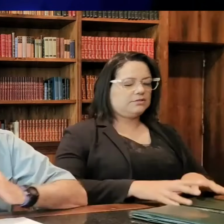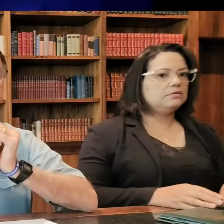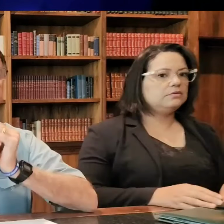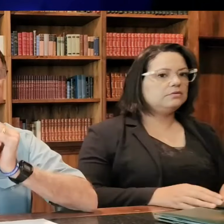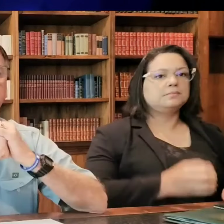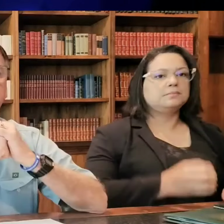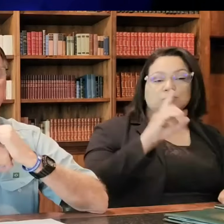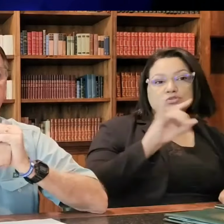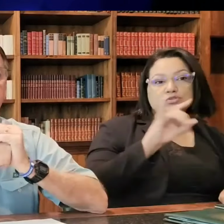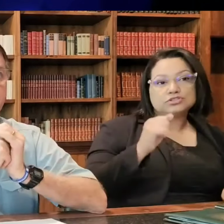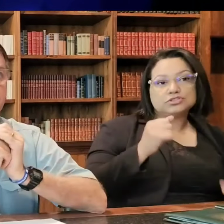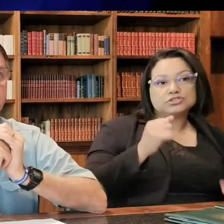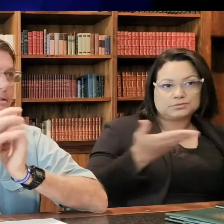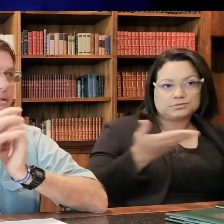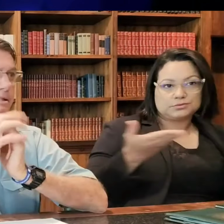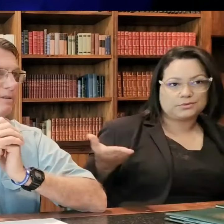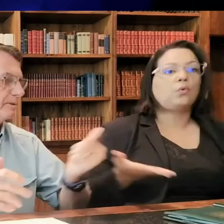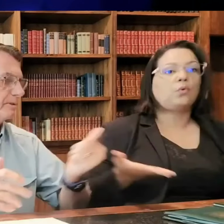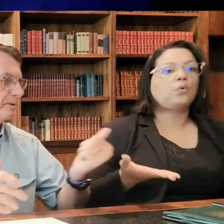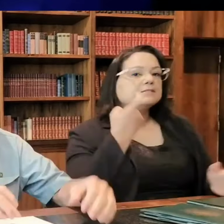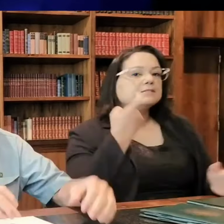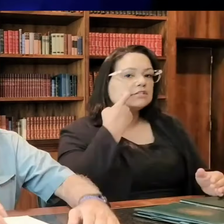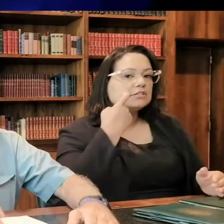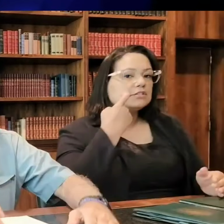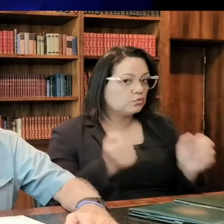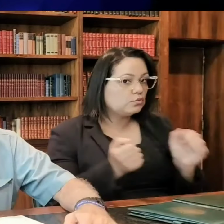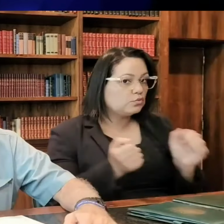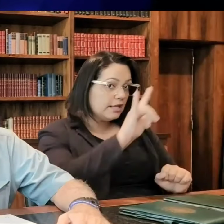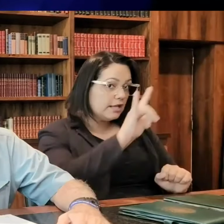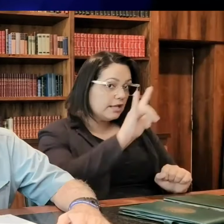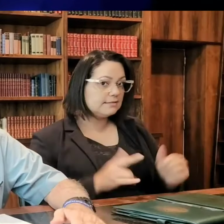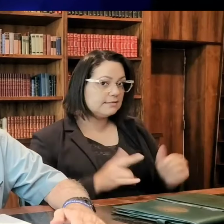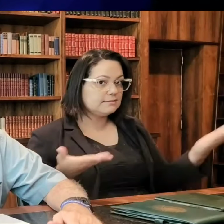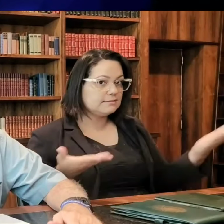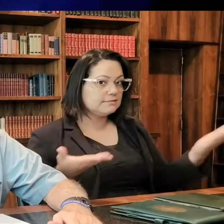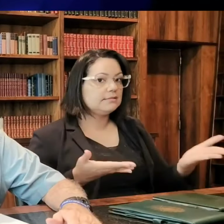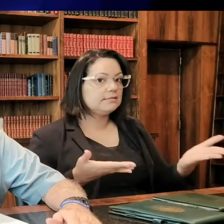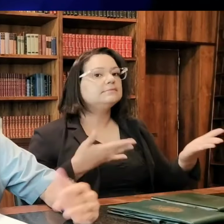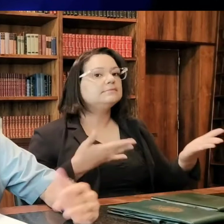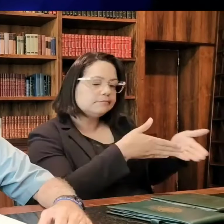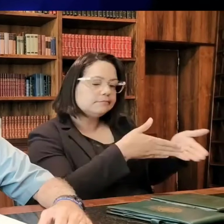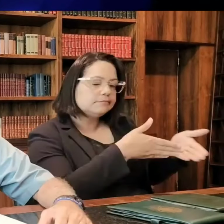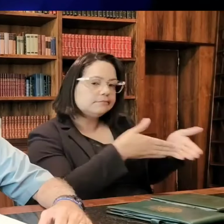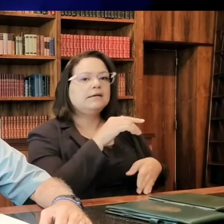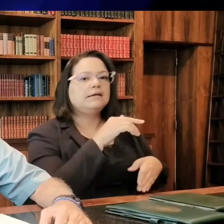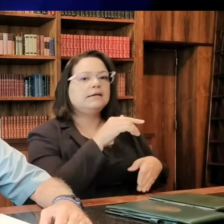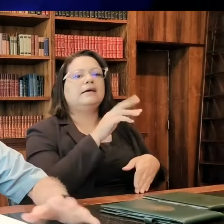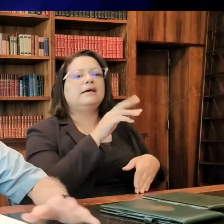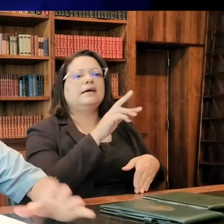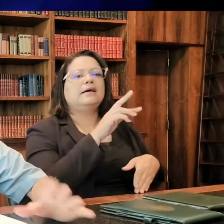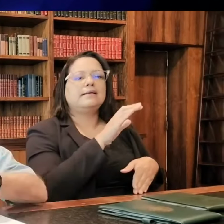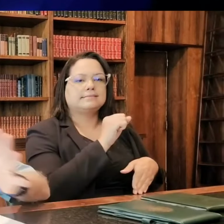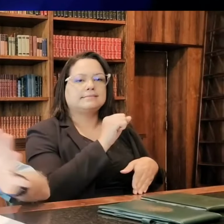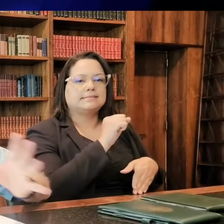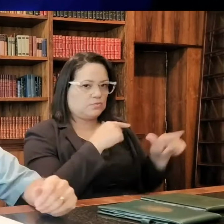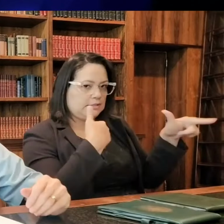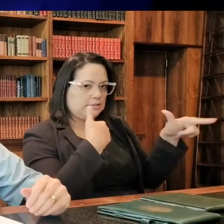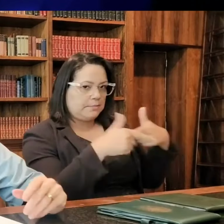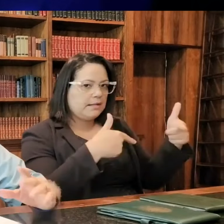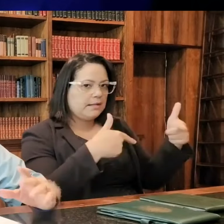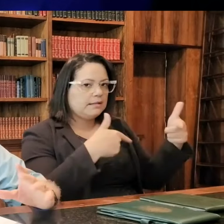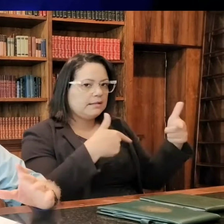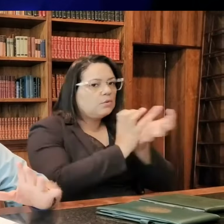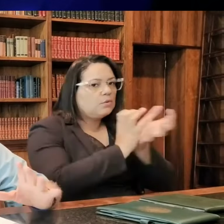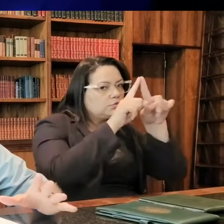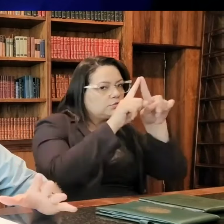todos. Hoje é sexta-feira. Estou com a Elisângela do meu lado aqui, que está de recesso, né? Está de férias. Há um rodízio entre